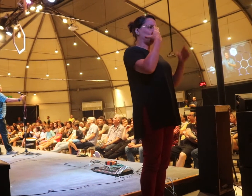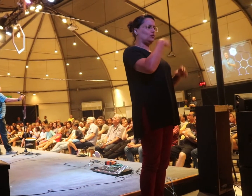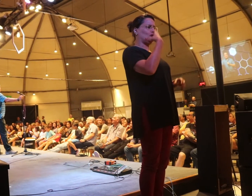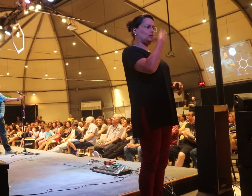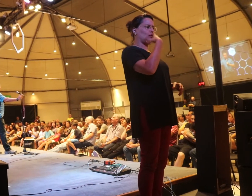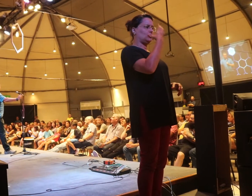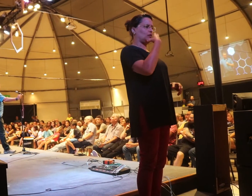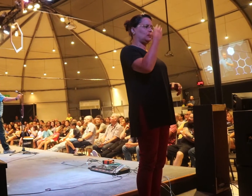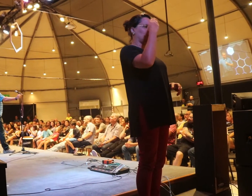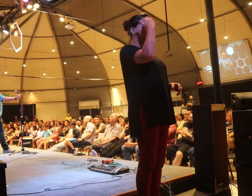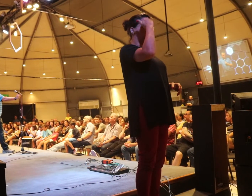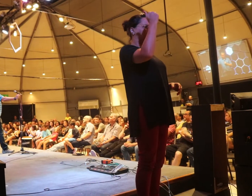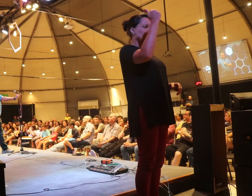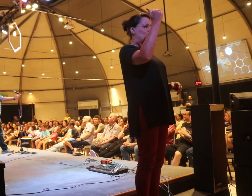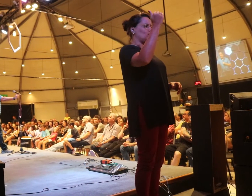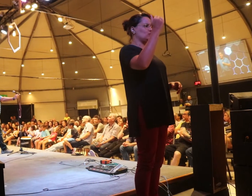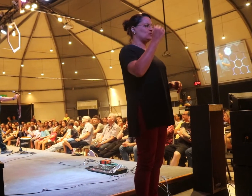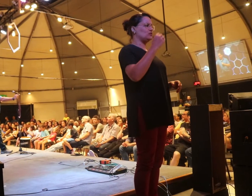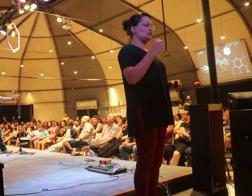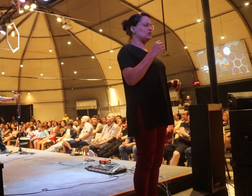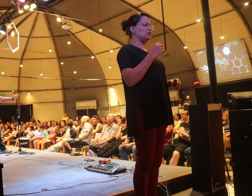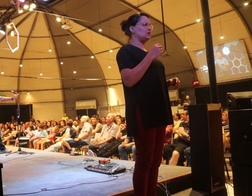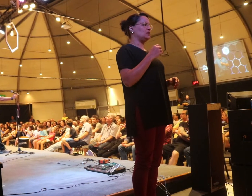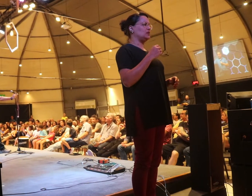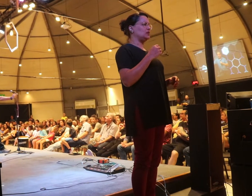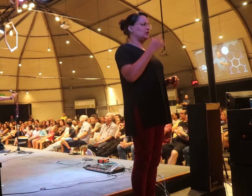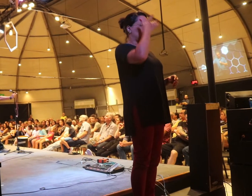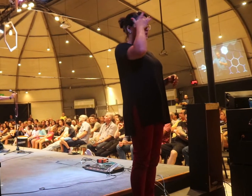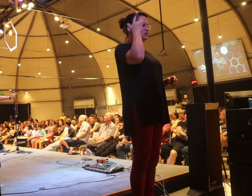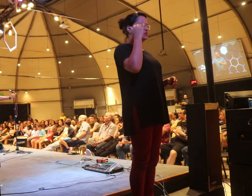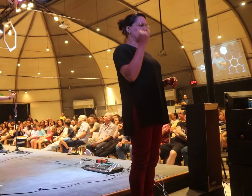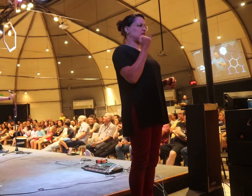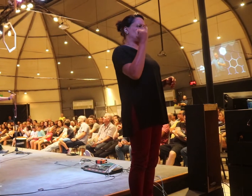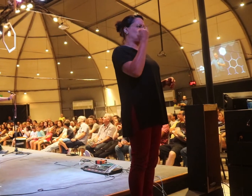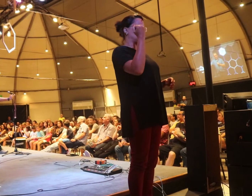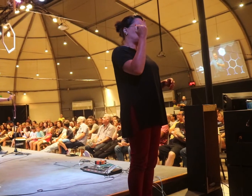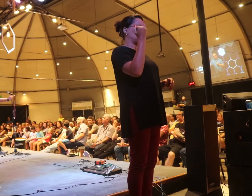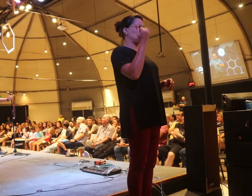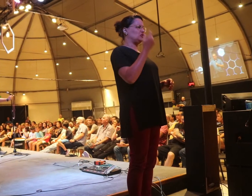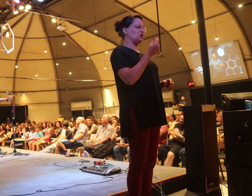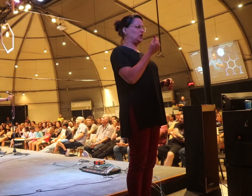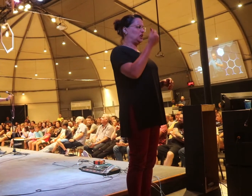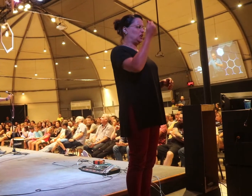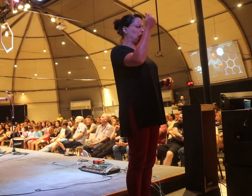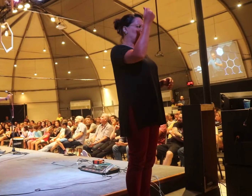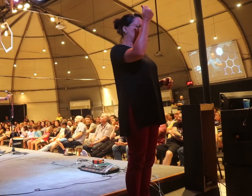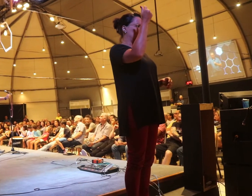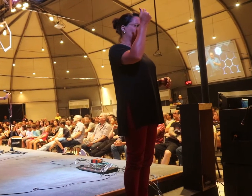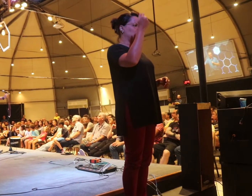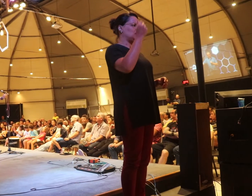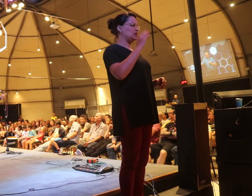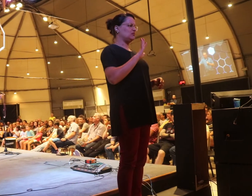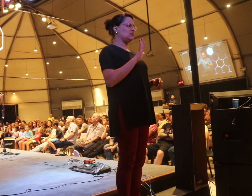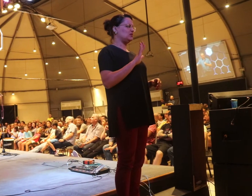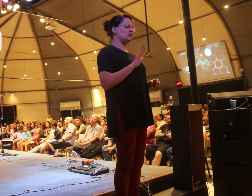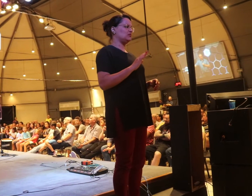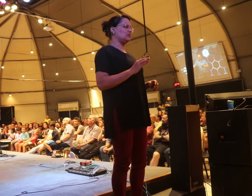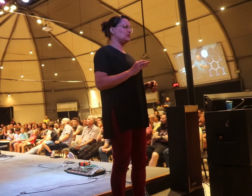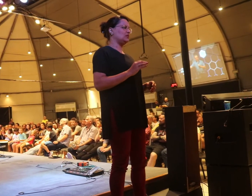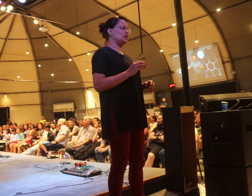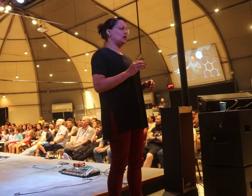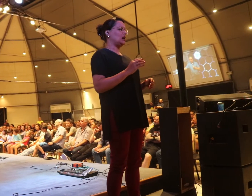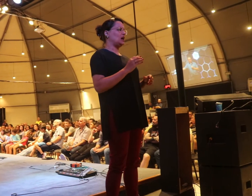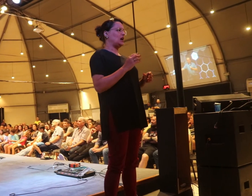nem gente importante, nem gente rico, de dinheiro, desse mundo, mas a força